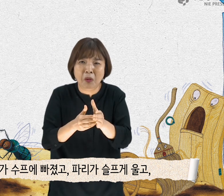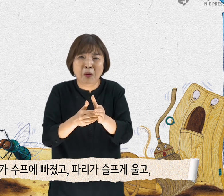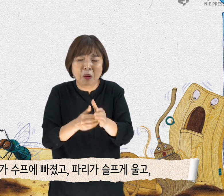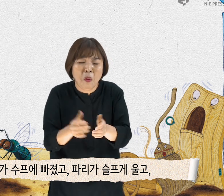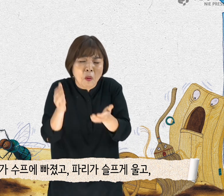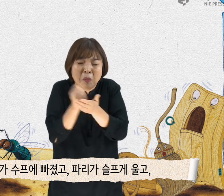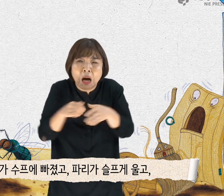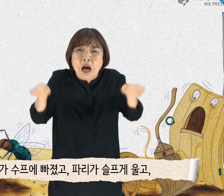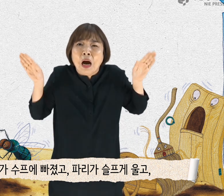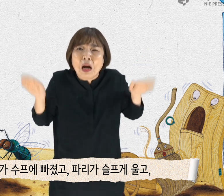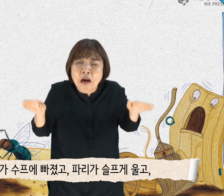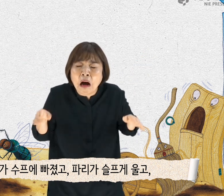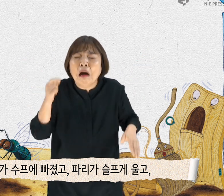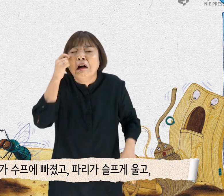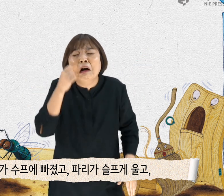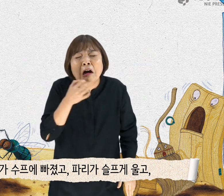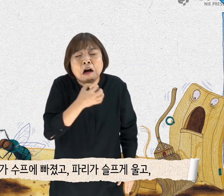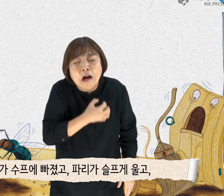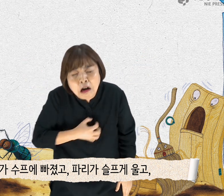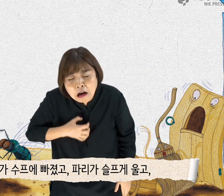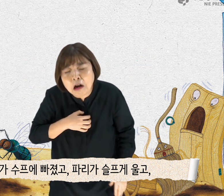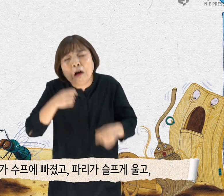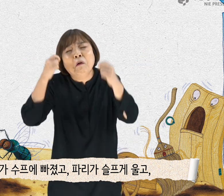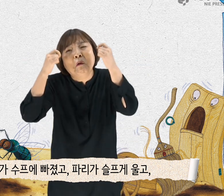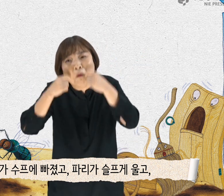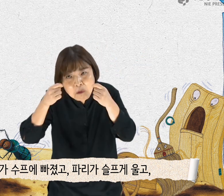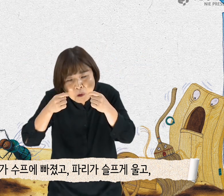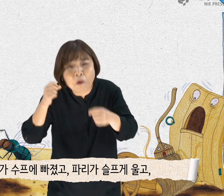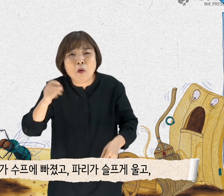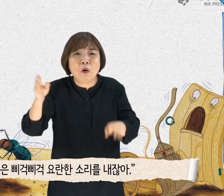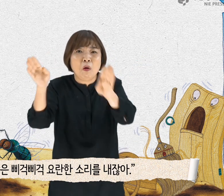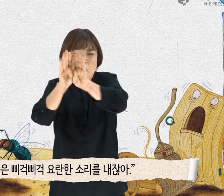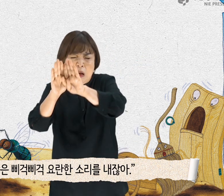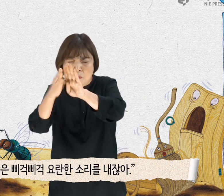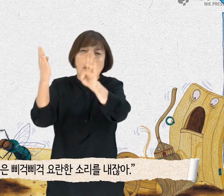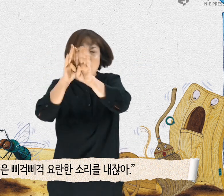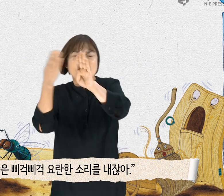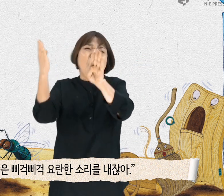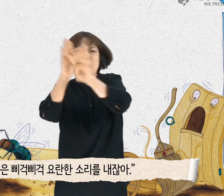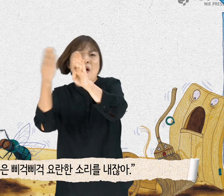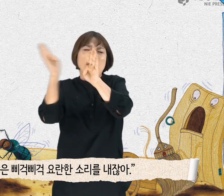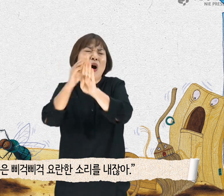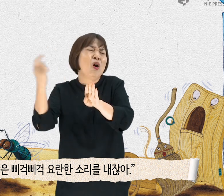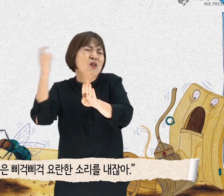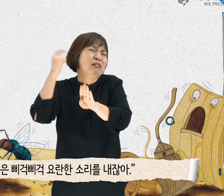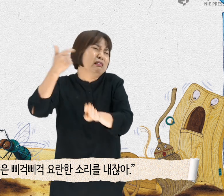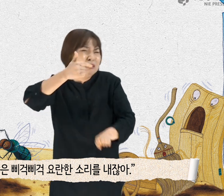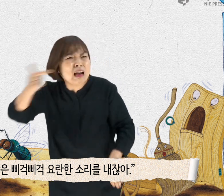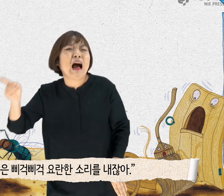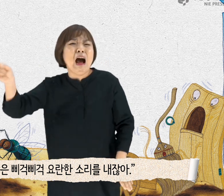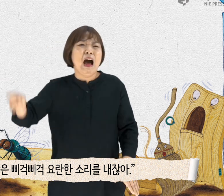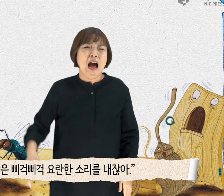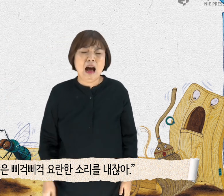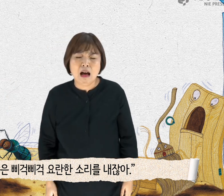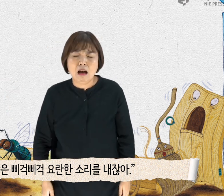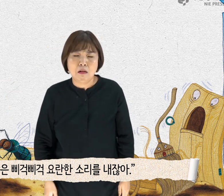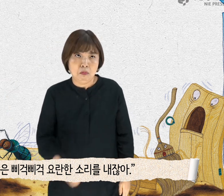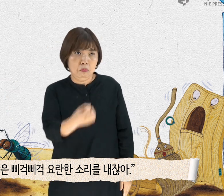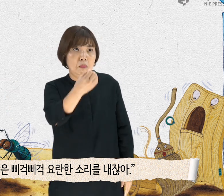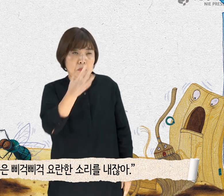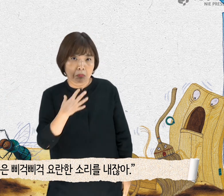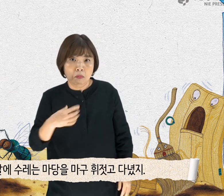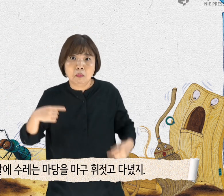파리가 슬프게 울고 문은 삐걱삐걱 요란한 소리를 내잖아.